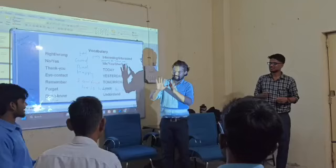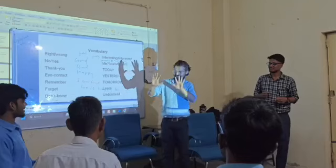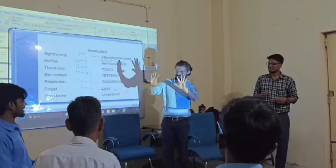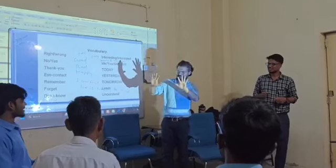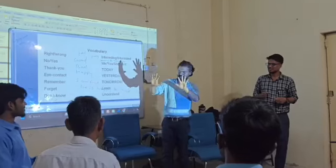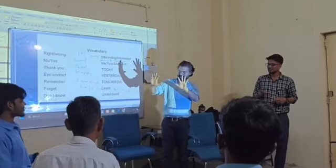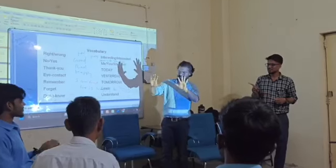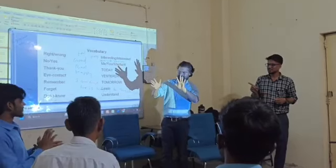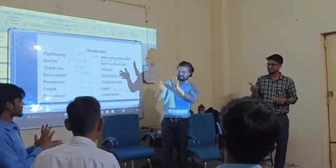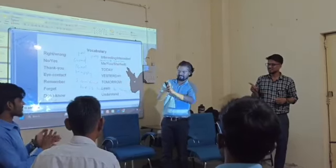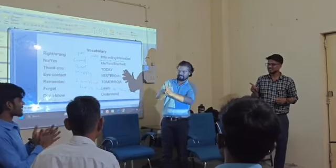समझा, समझना है?